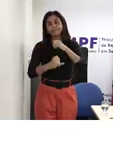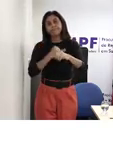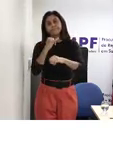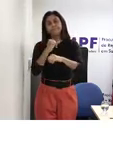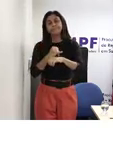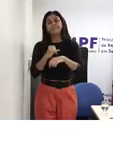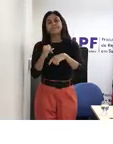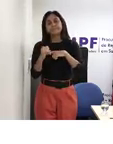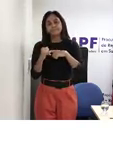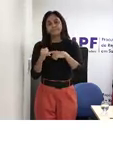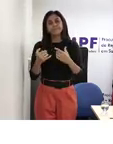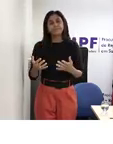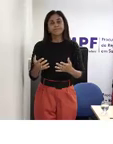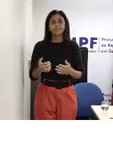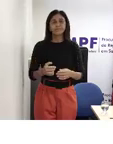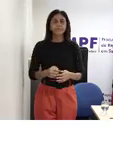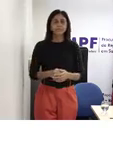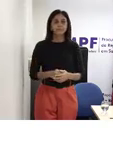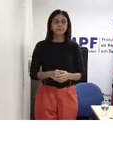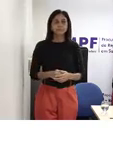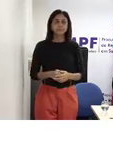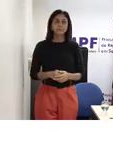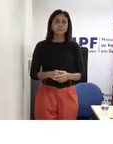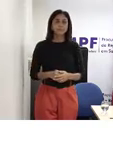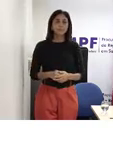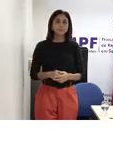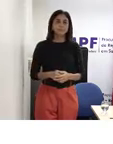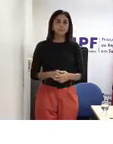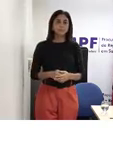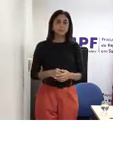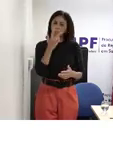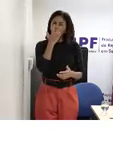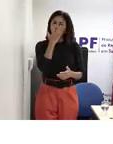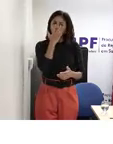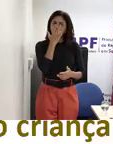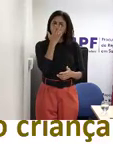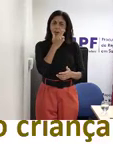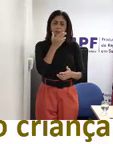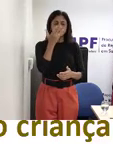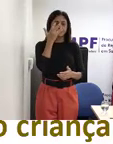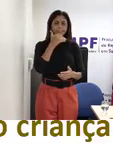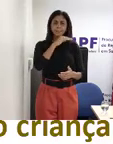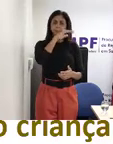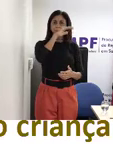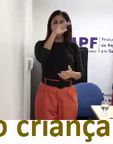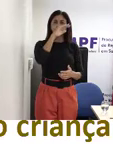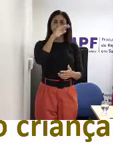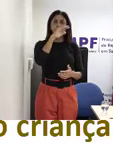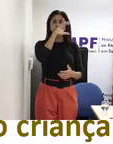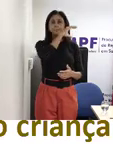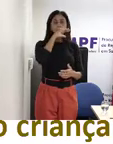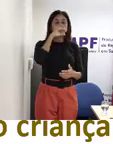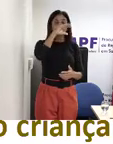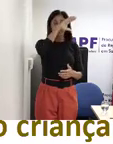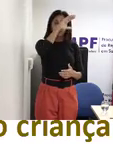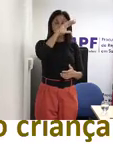se pesquisas tem os mesmos efeitos deletérios do estupro real bom e o que